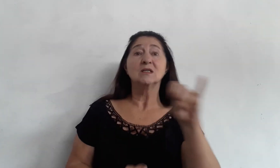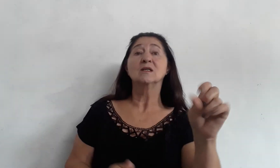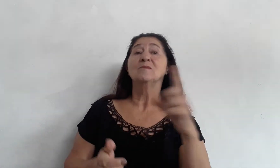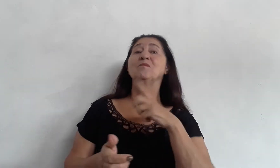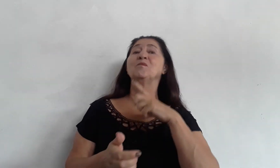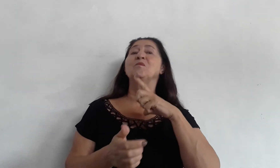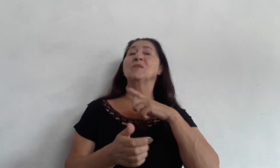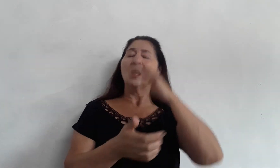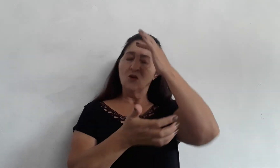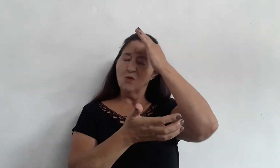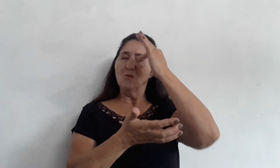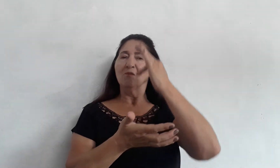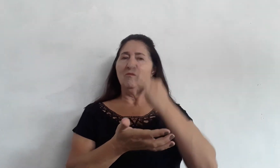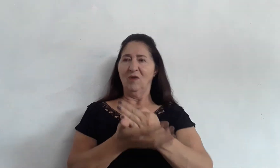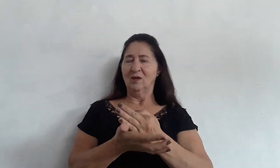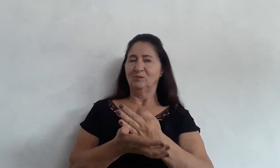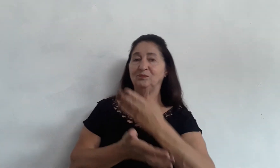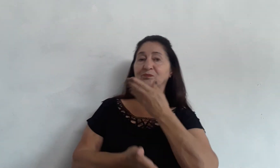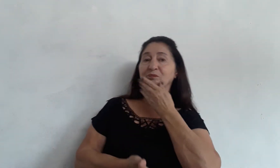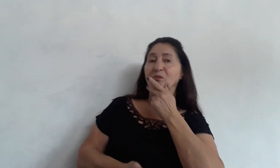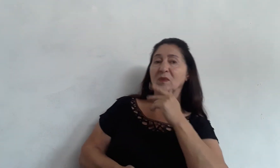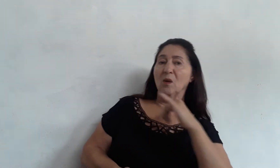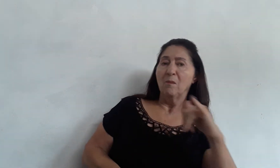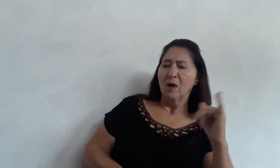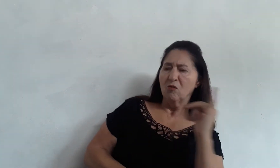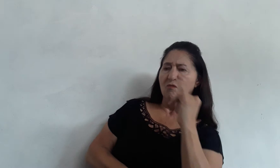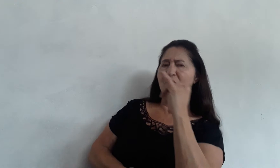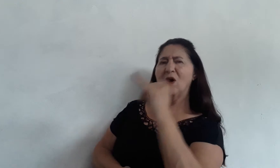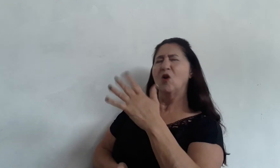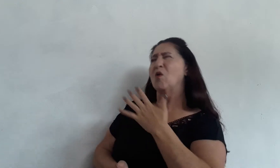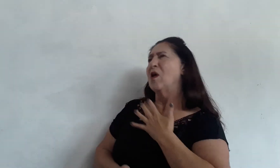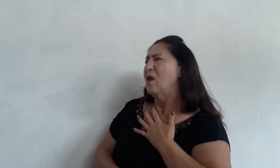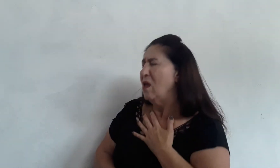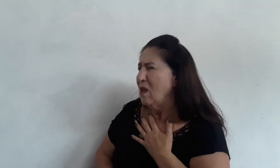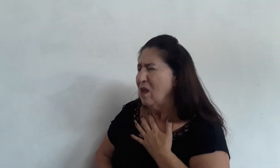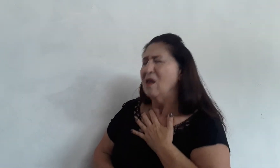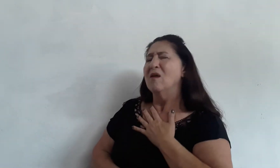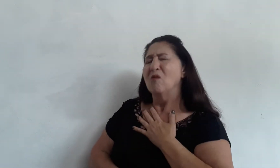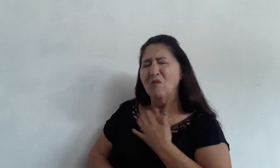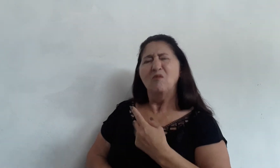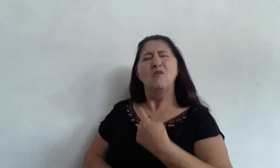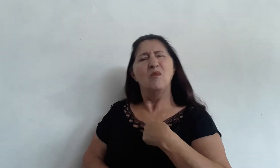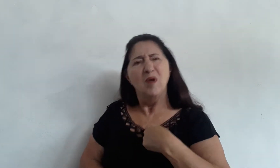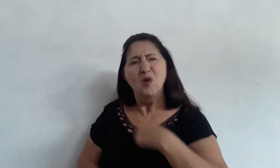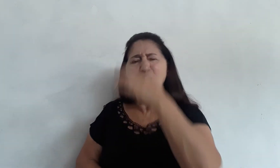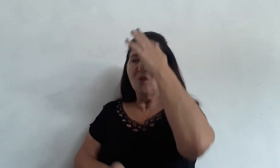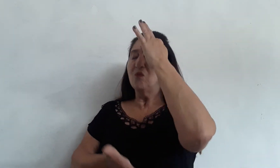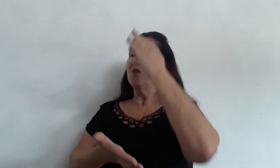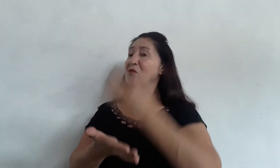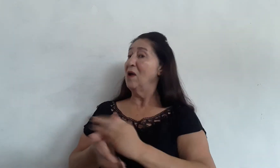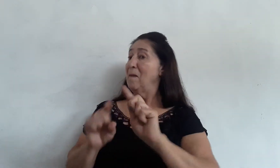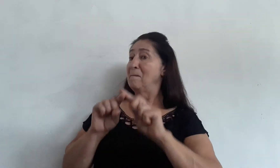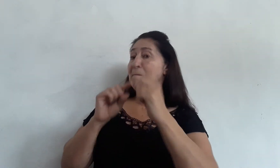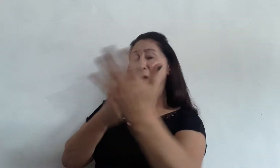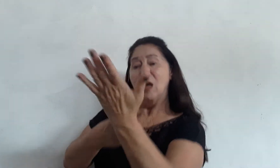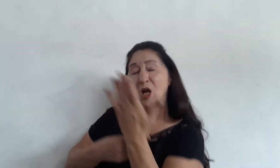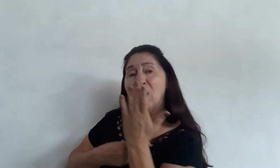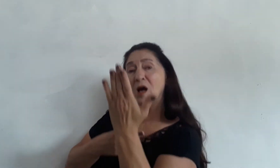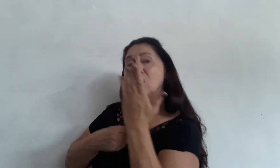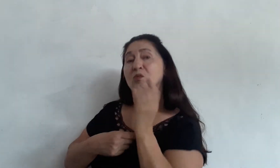em alta voz: "Eu tenho fé, mas ajuda a minha falta de fé." Eu tenho, mas